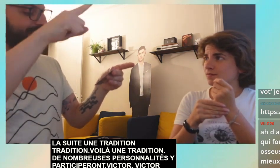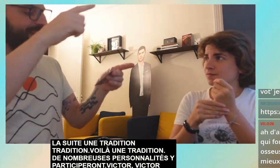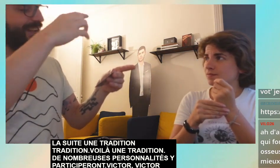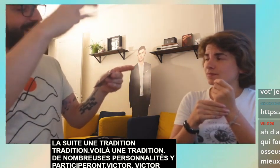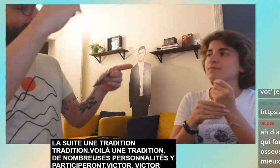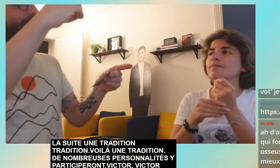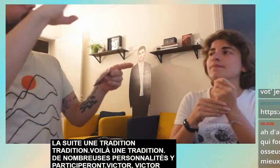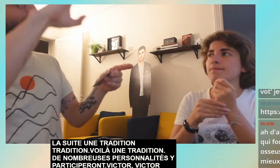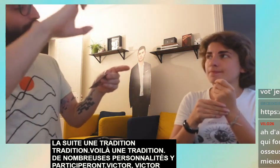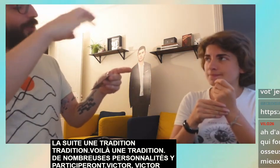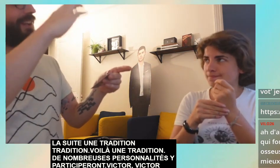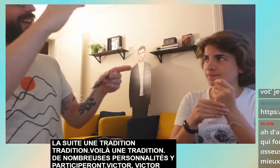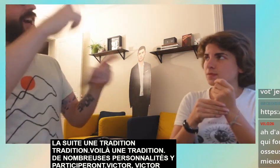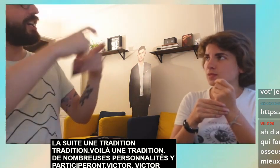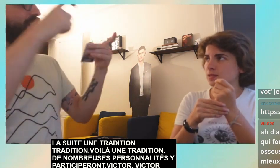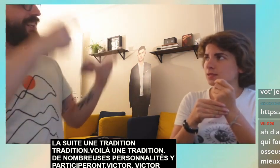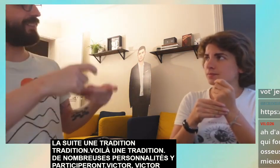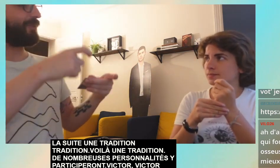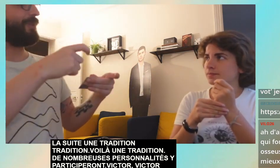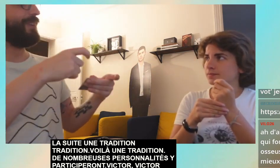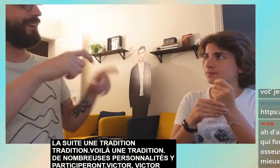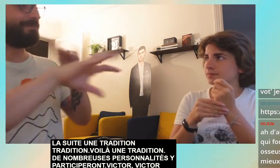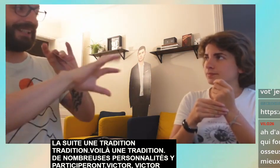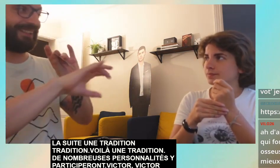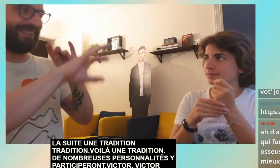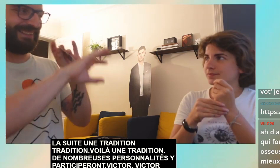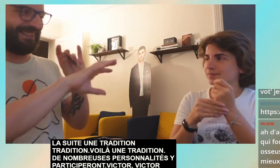René de Chateaubriand.